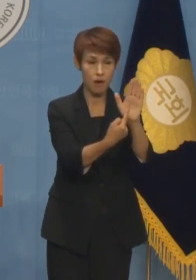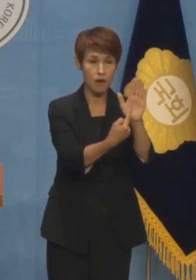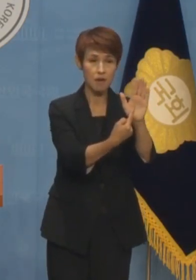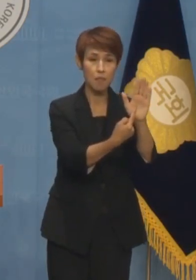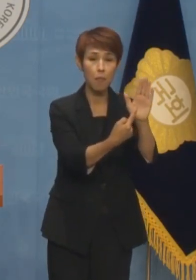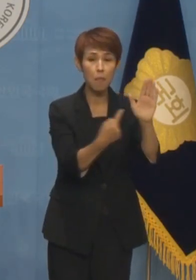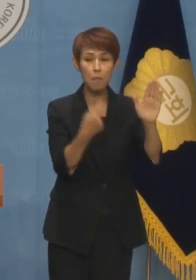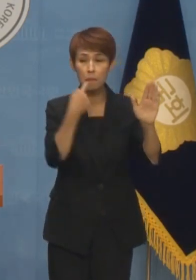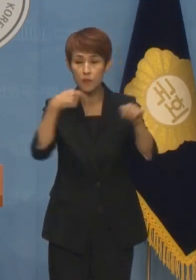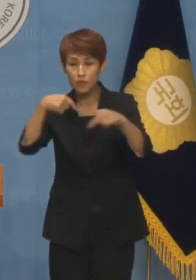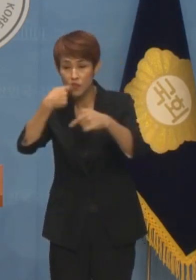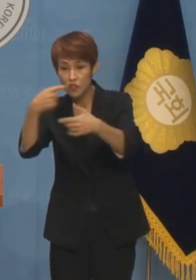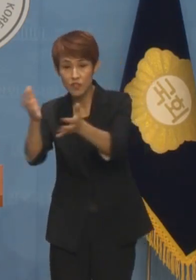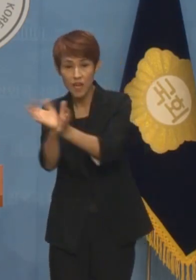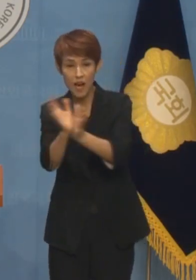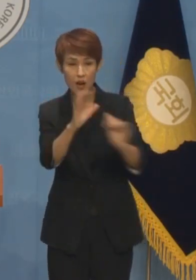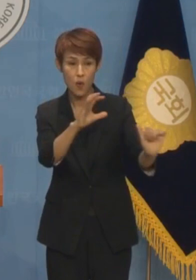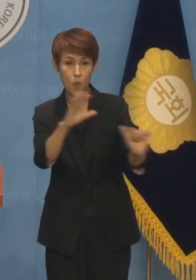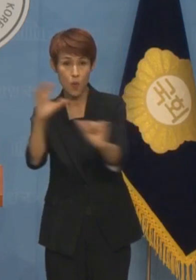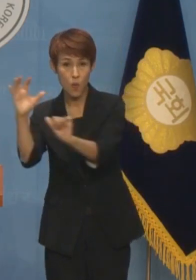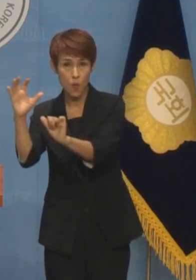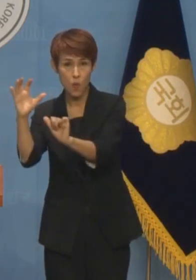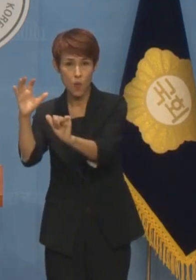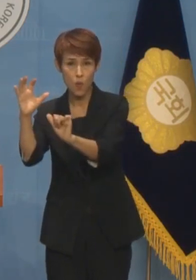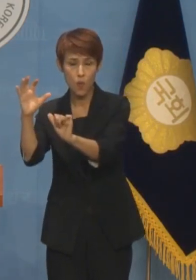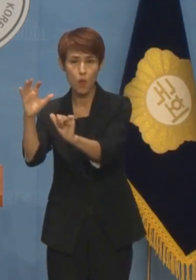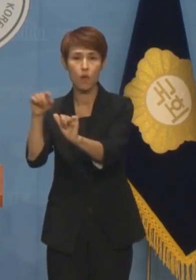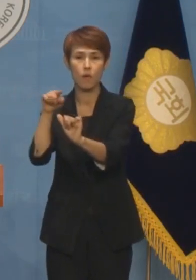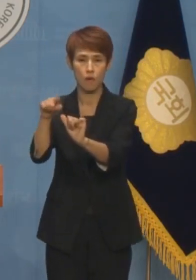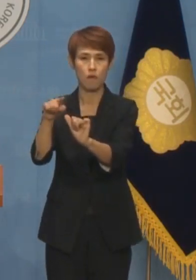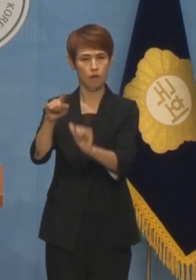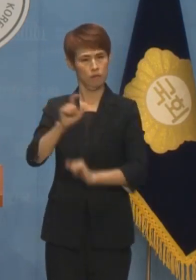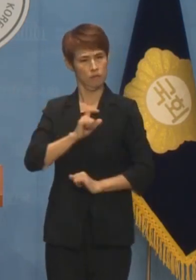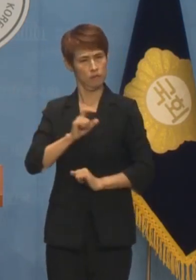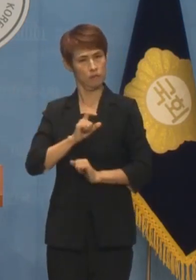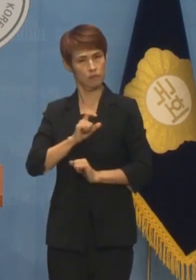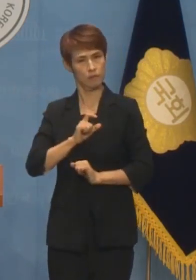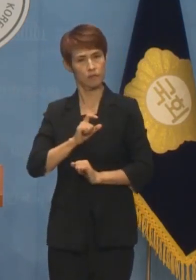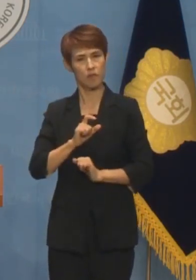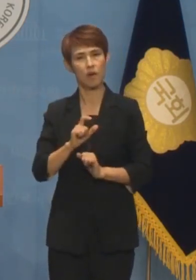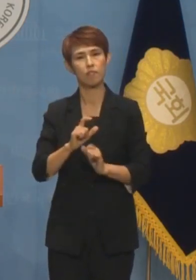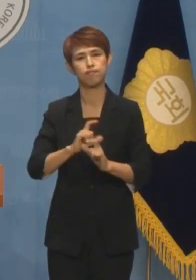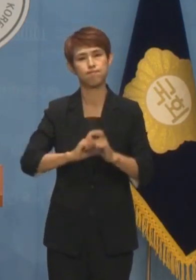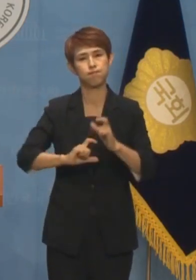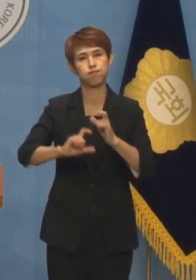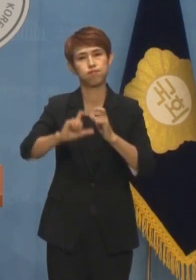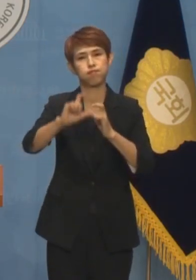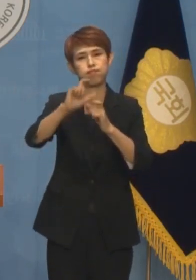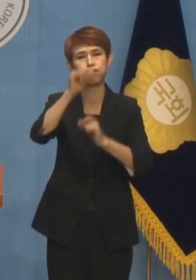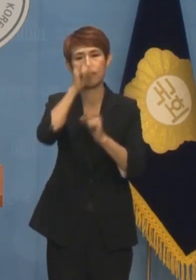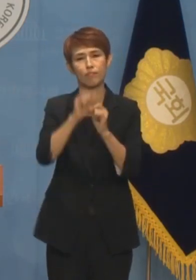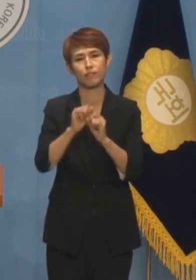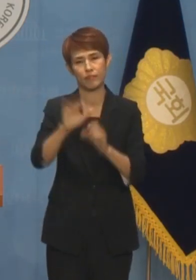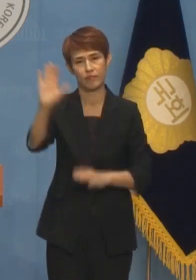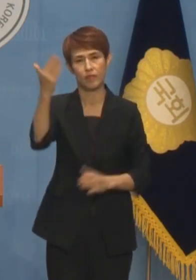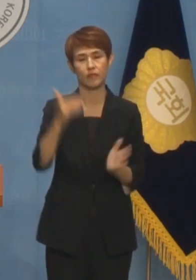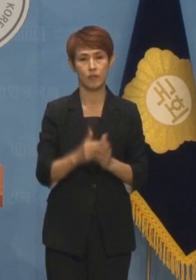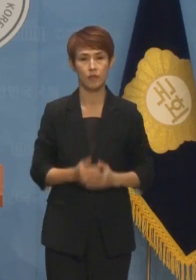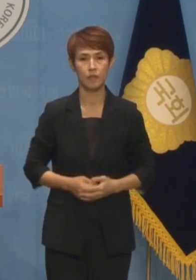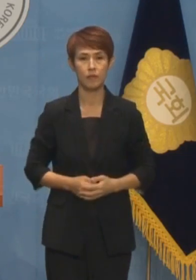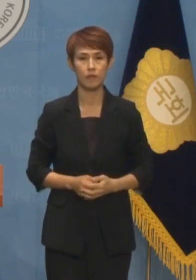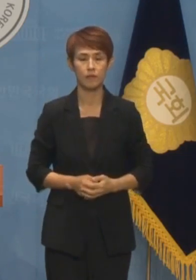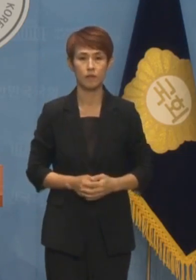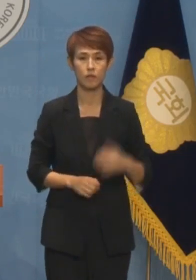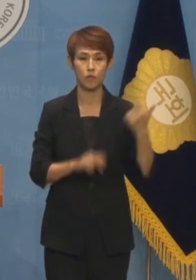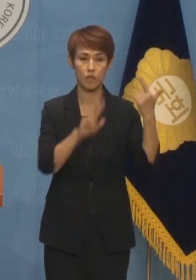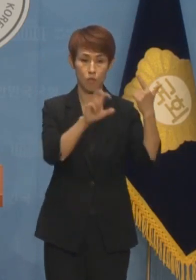정쟁으로 활용하면서 의혹을 일파만파로 키운 것입니다 실제로 지난 6월 25일부터